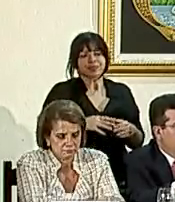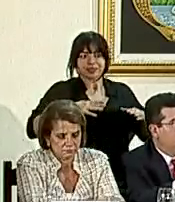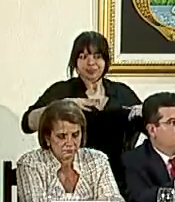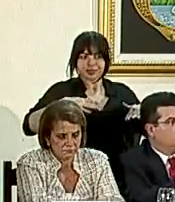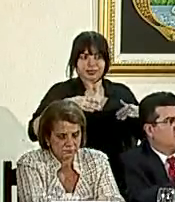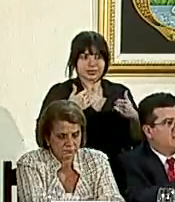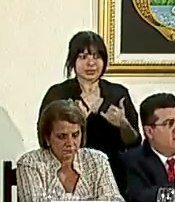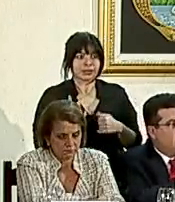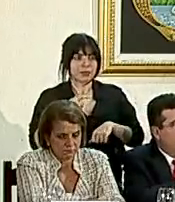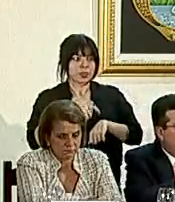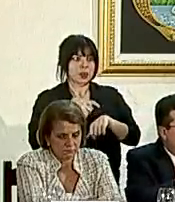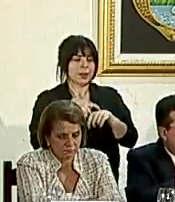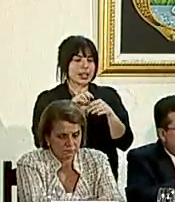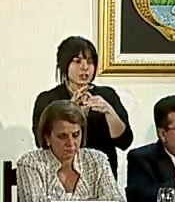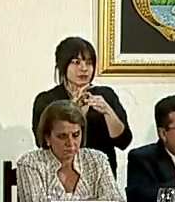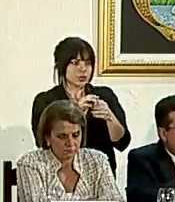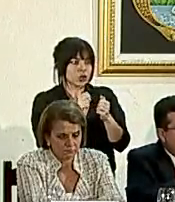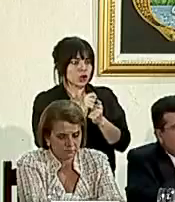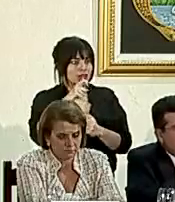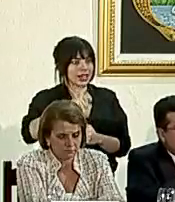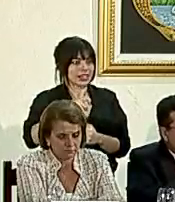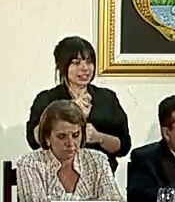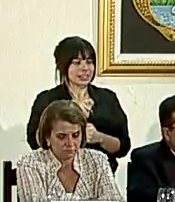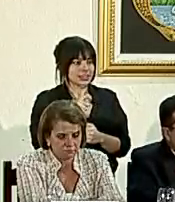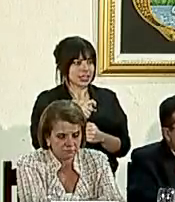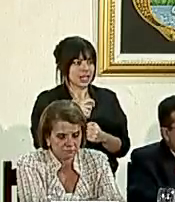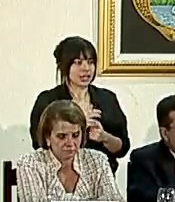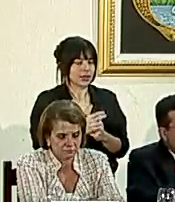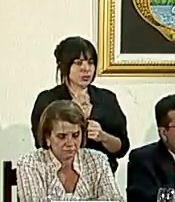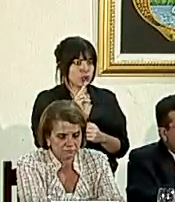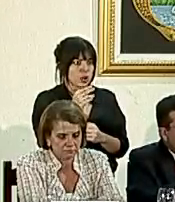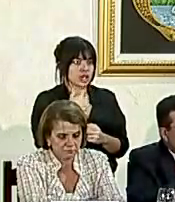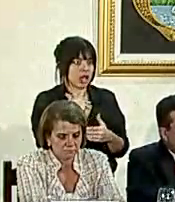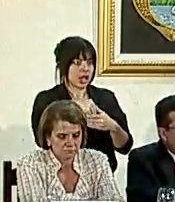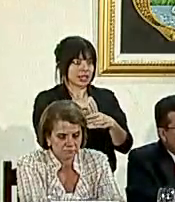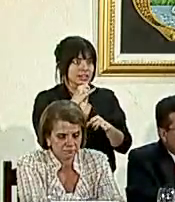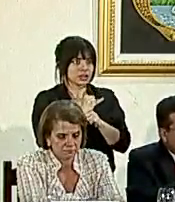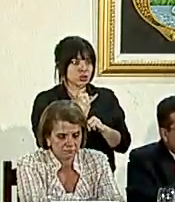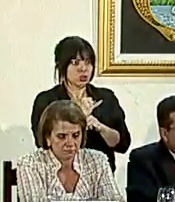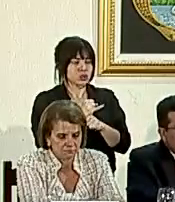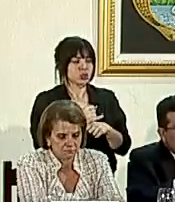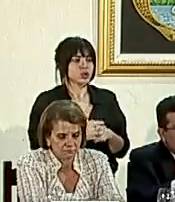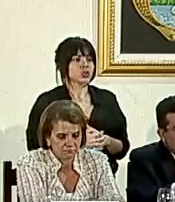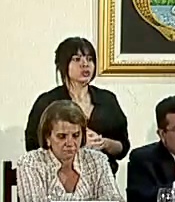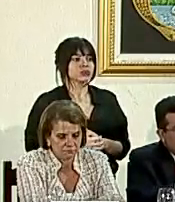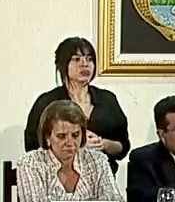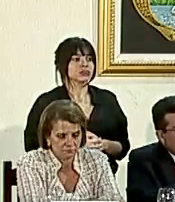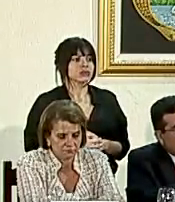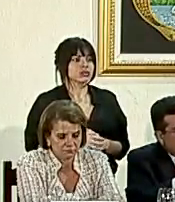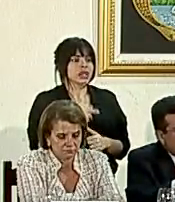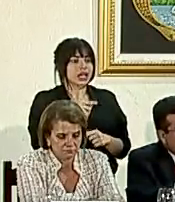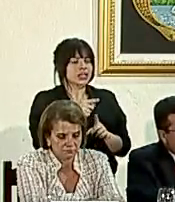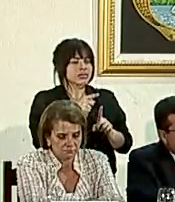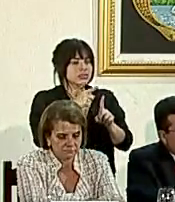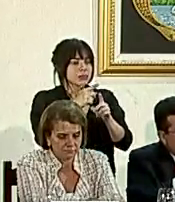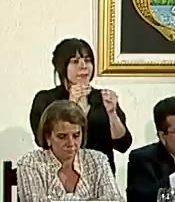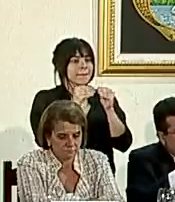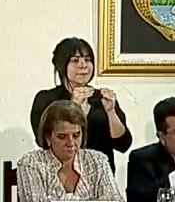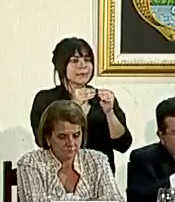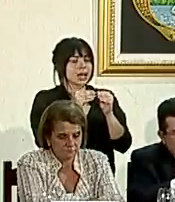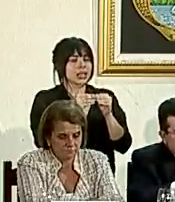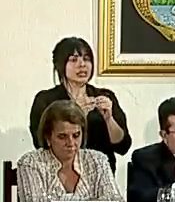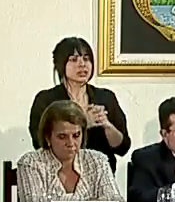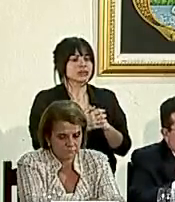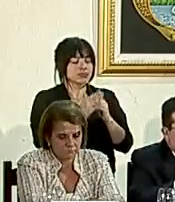en este momento, digamos, alineada con las necesidades inmediatas que tiene esa institución, que están dirigidas más a